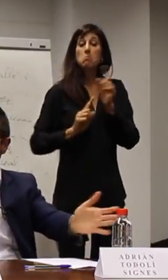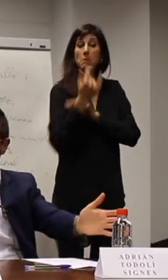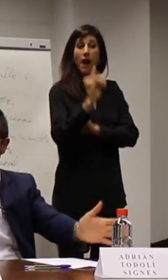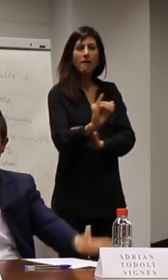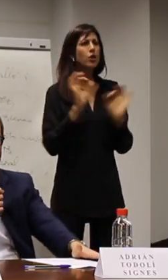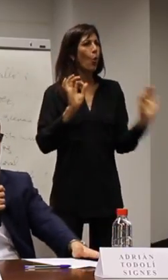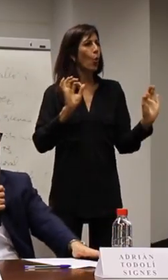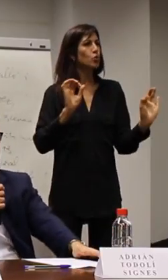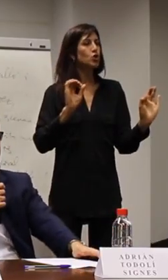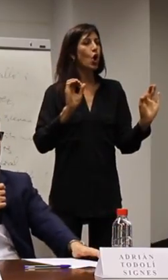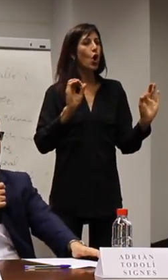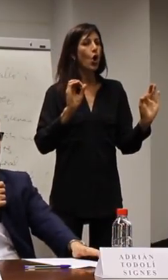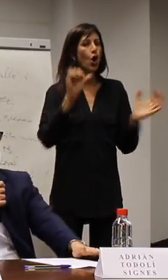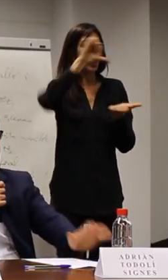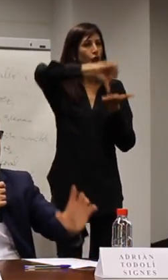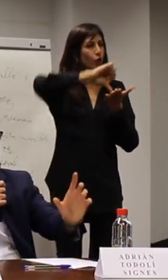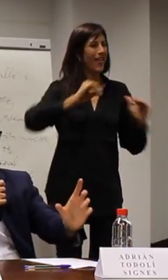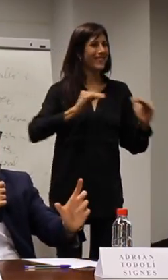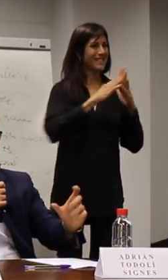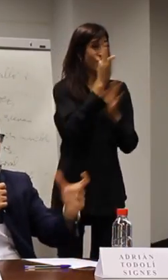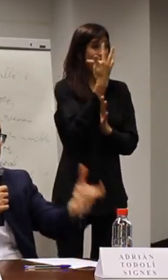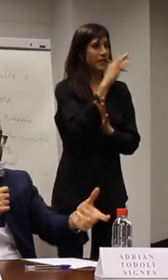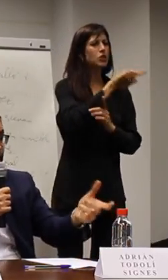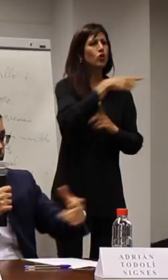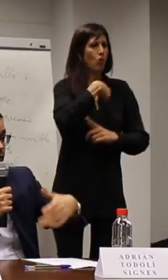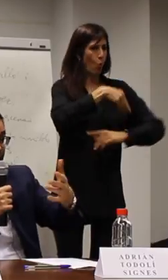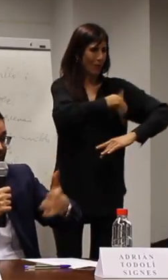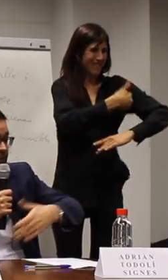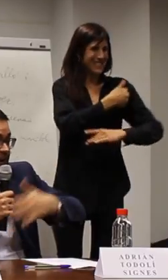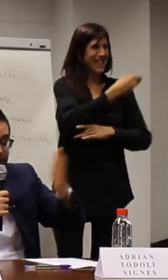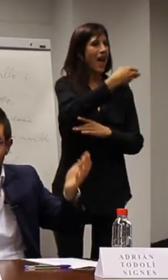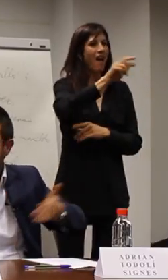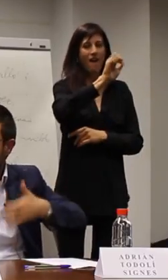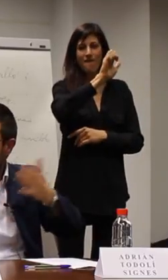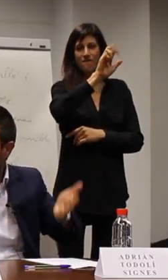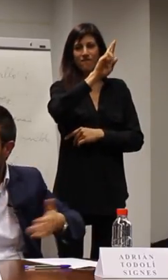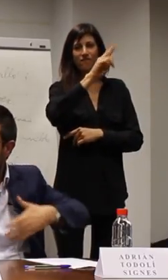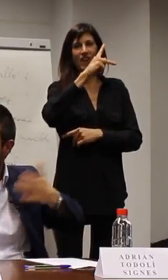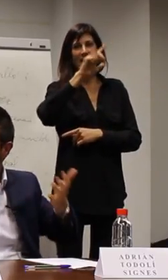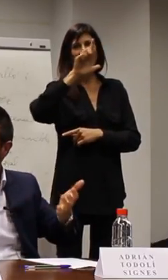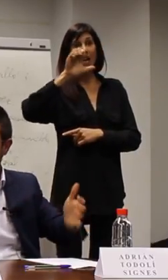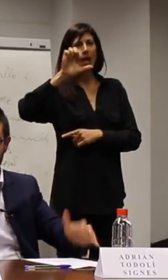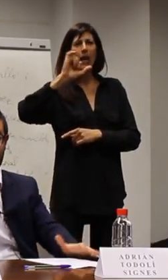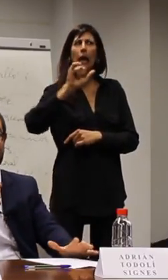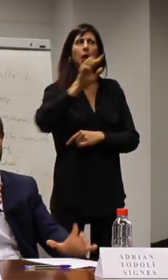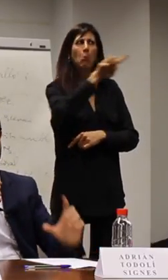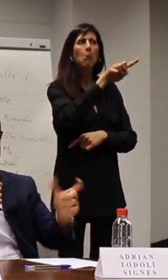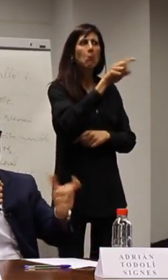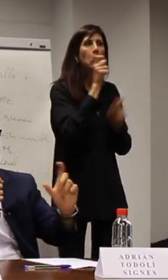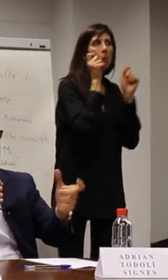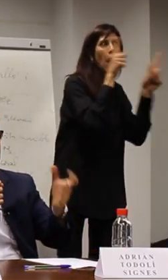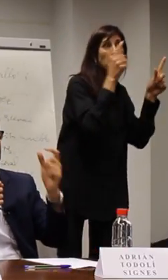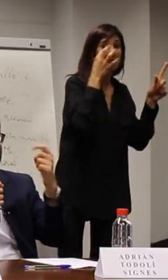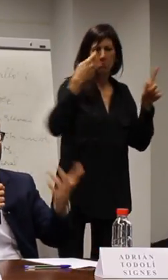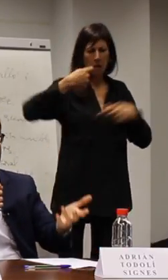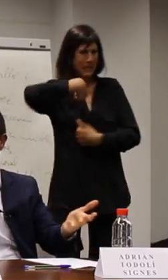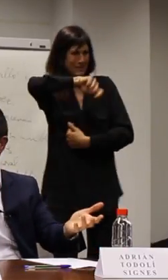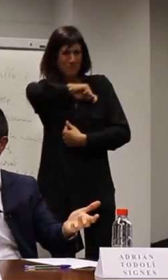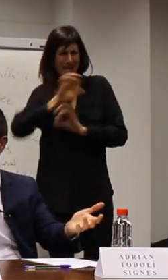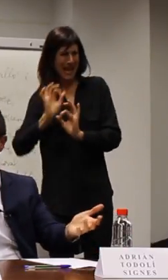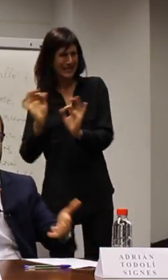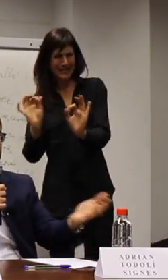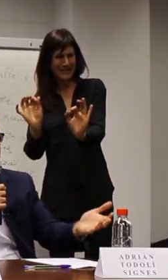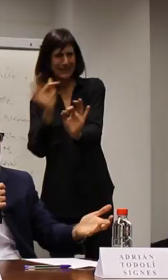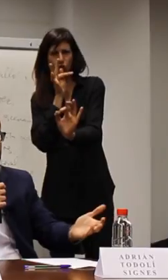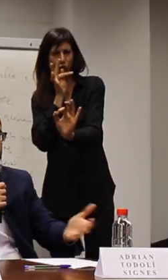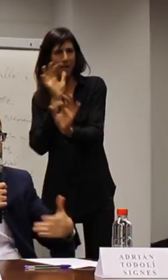Francisco, precisamente, porque yo estuve en la Universidad de Berkeley, y entonces ahí lo vi, cuando aquí en España pues no se conocía, no se sabía nada, y empecé ya a interesarme por